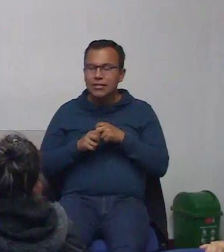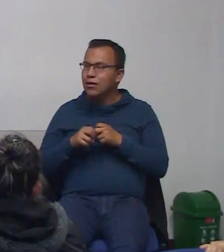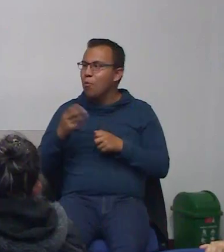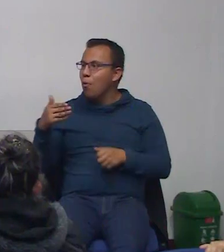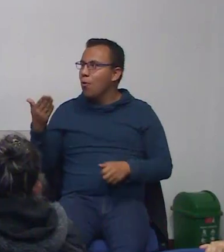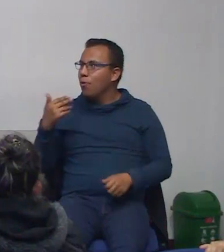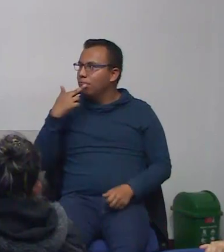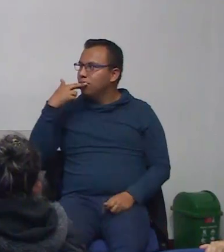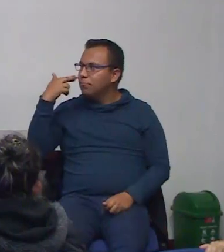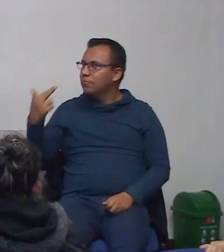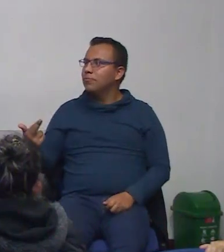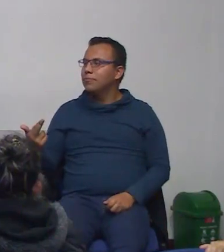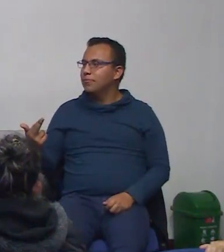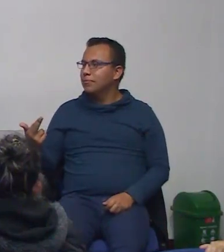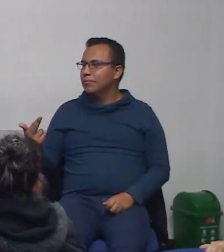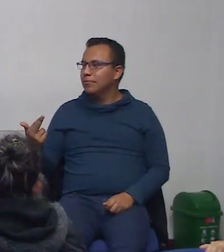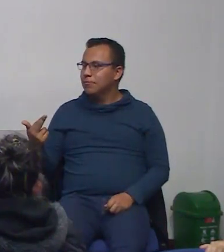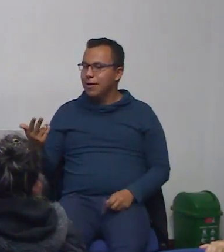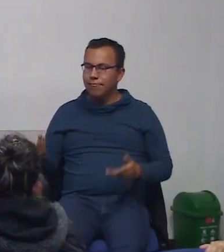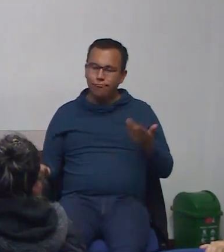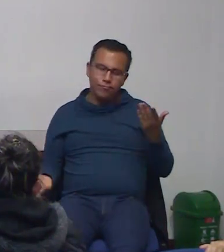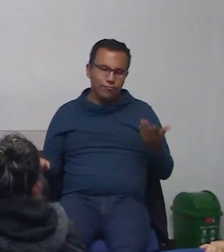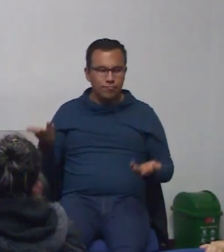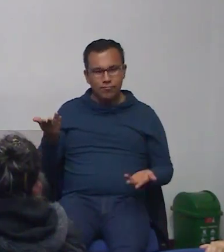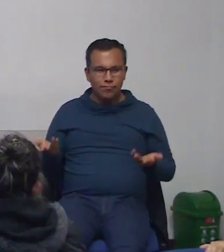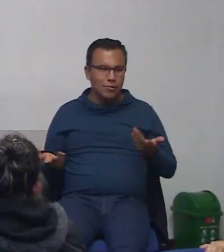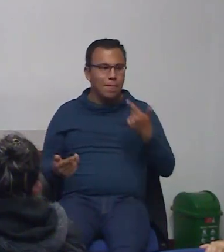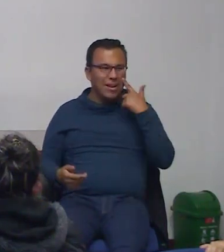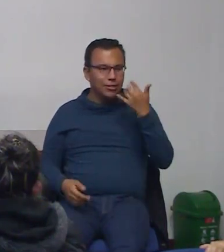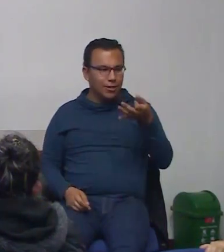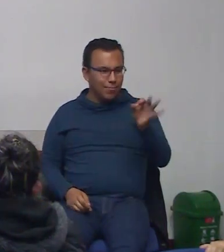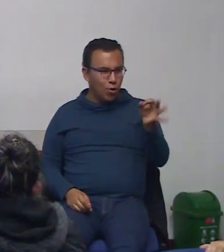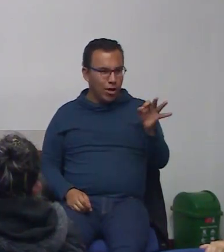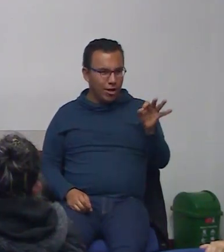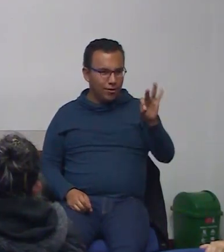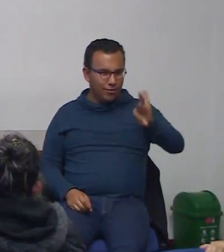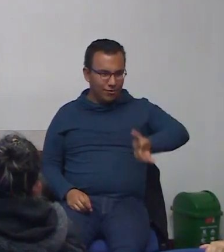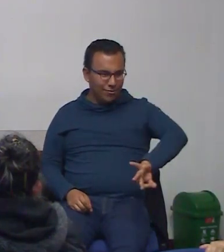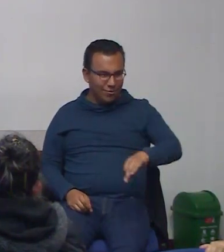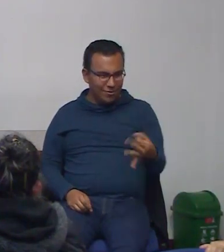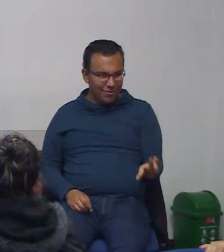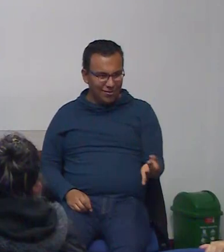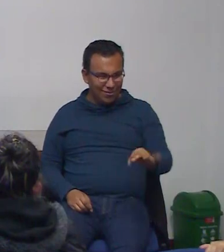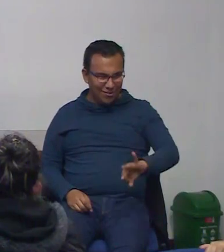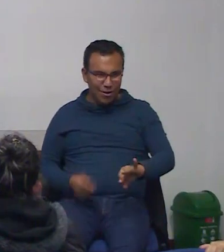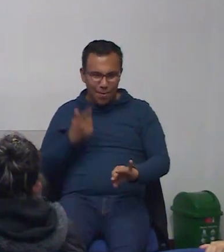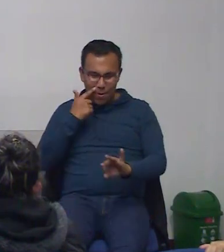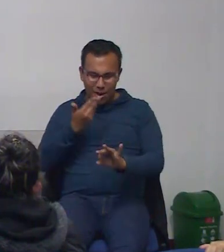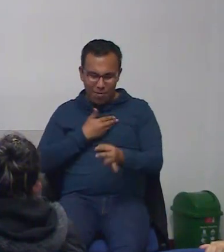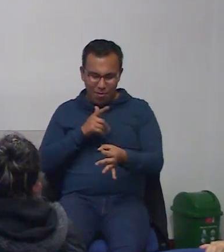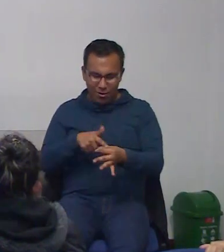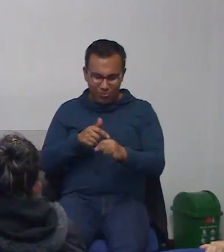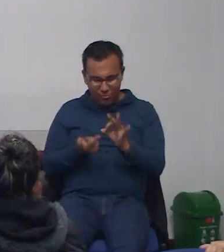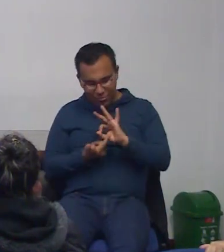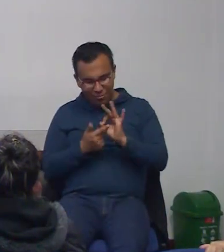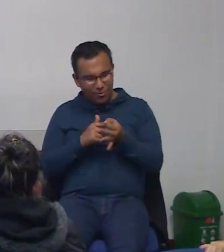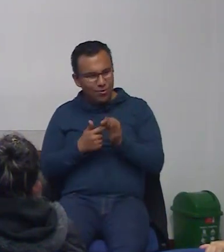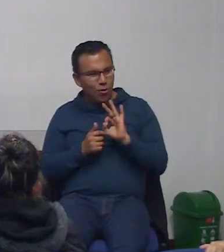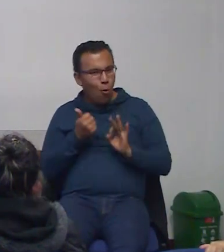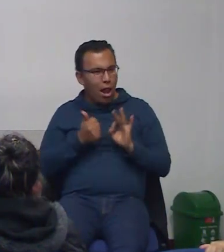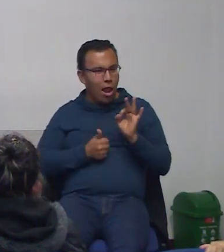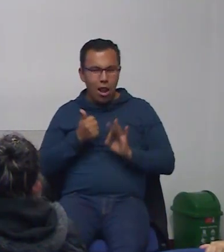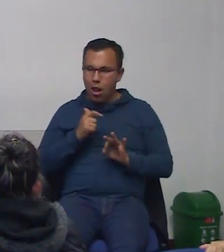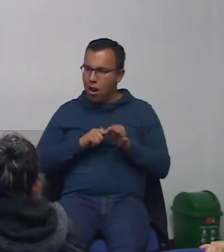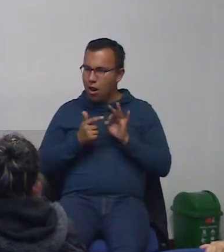como como tal Juli porque porque es como casi como una moneda a los papás y a enfrentarse con ellos